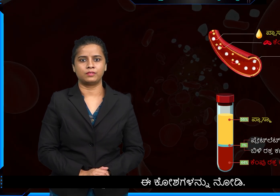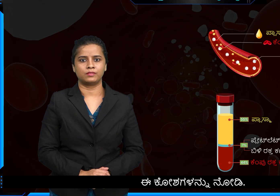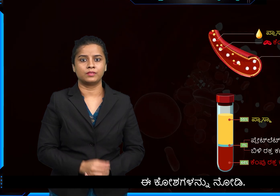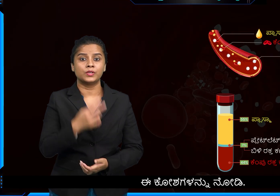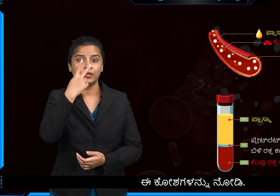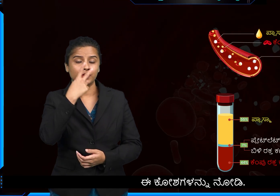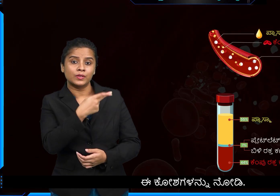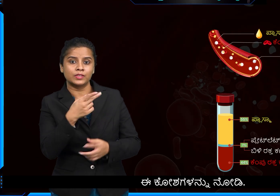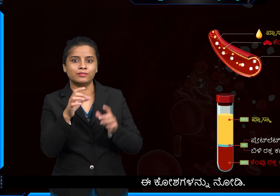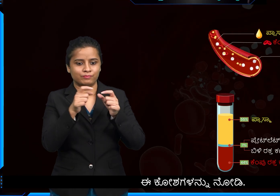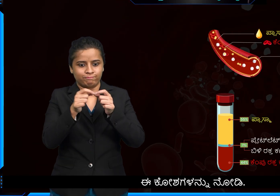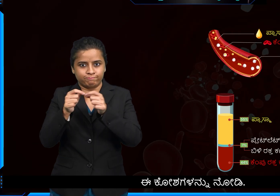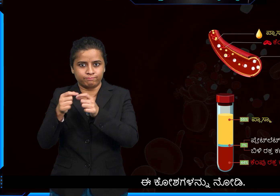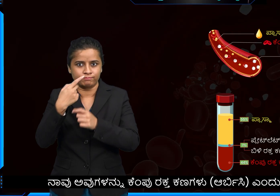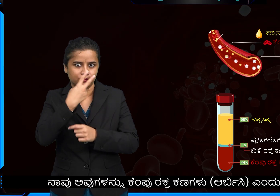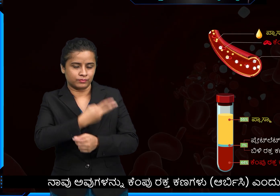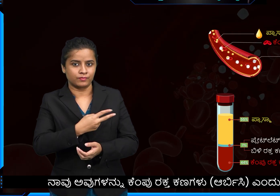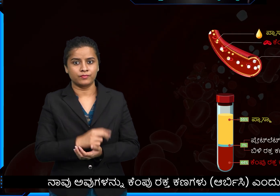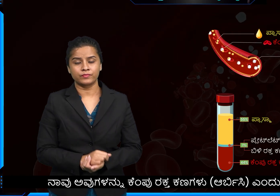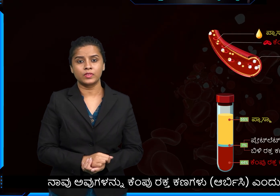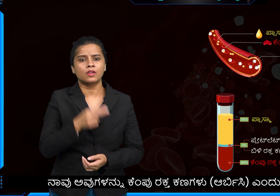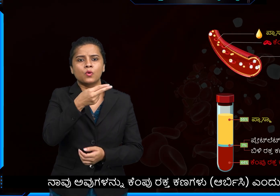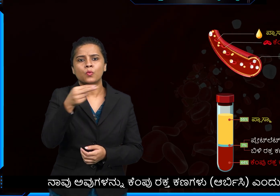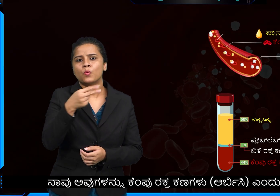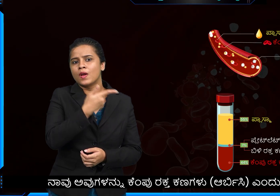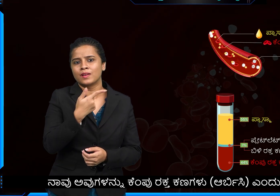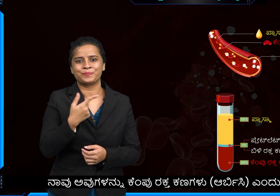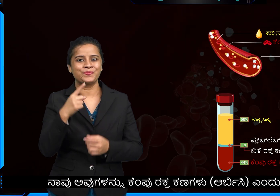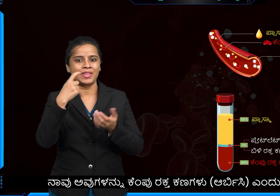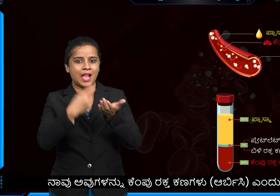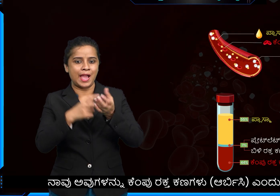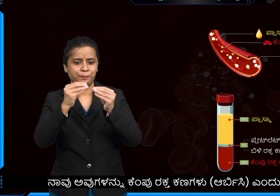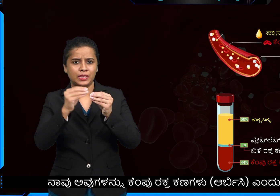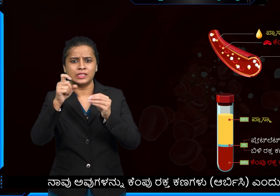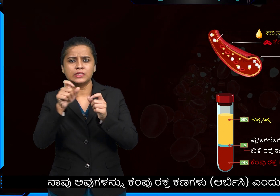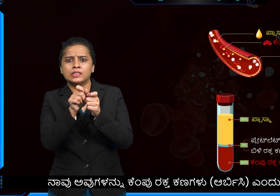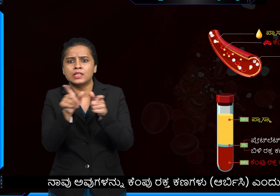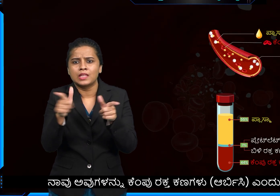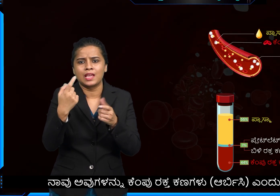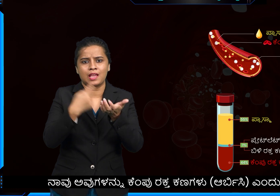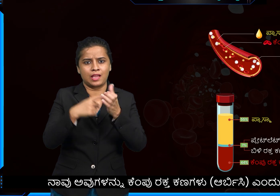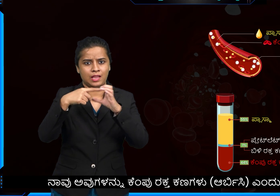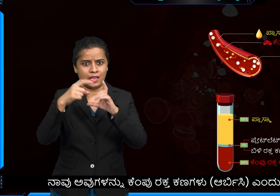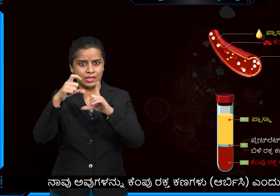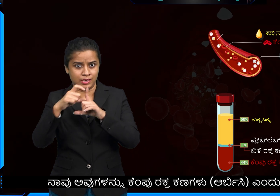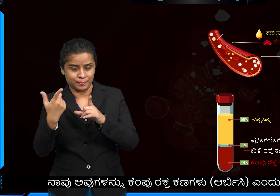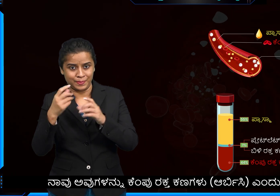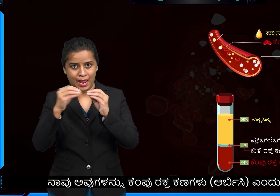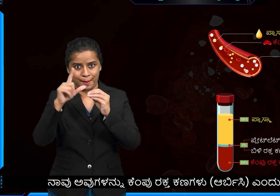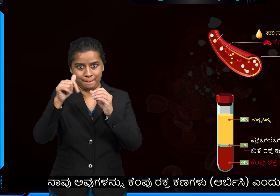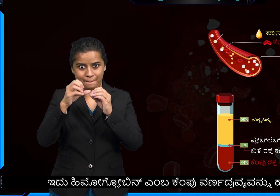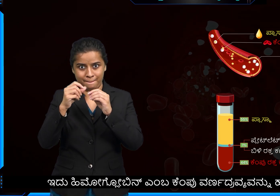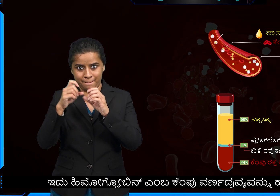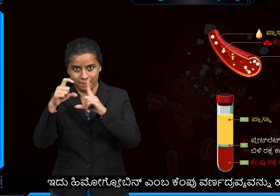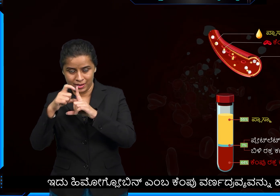ಈ ಕೋಶಗಳನ್ನು ನೋಡಿ. ನಾವು ಅವುಗಳನ್ನು ಕೆಂಪು ರಕ್ತ ಕಣಗಳು RBC ಎಂದು